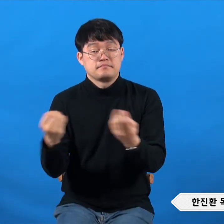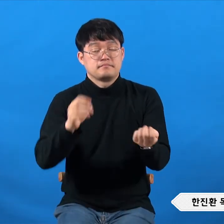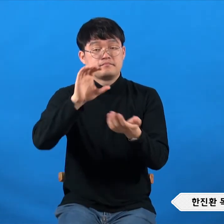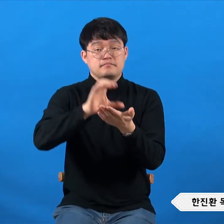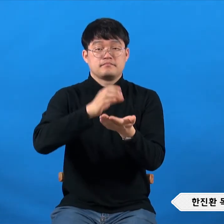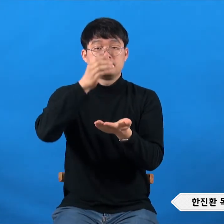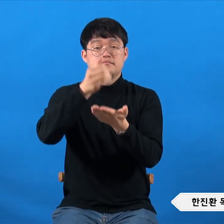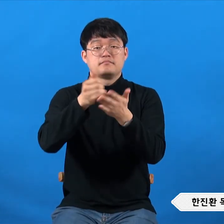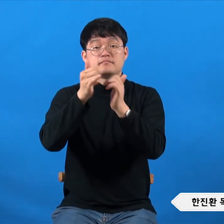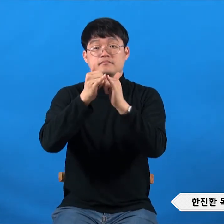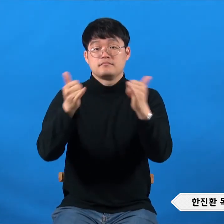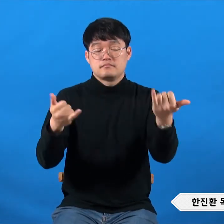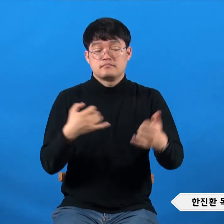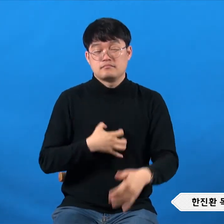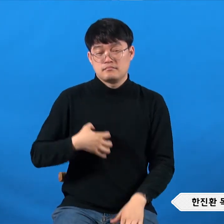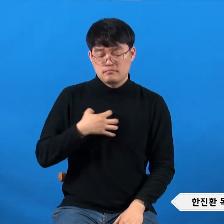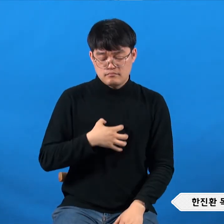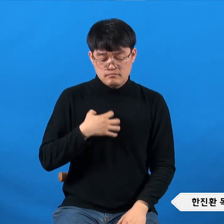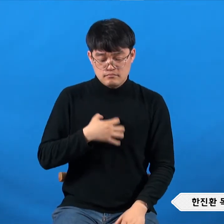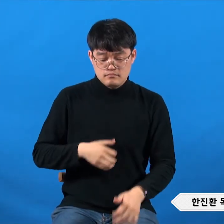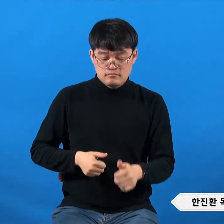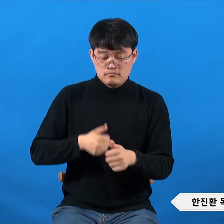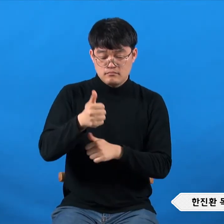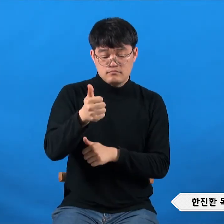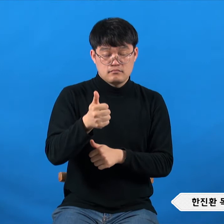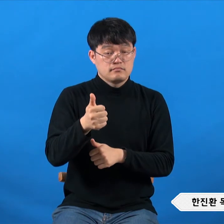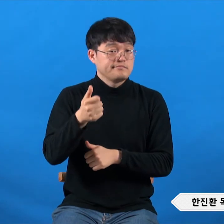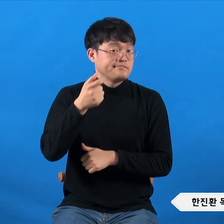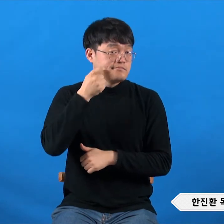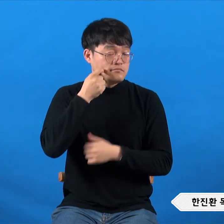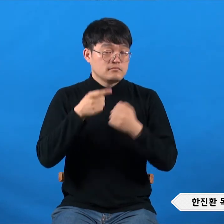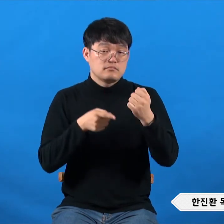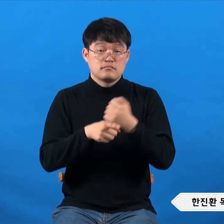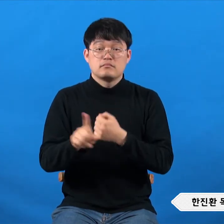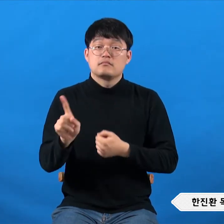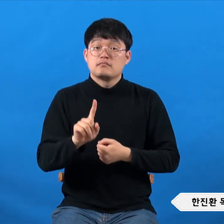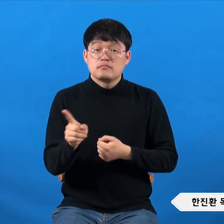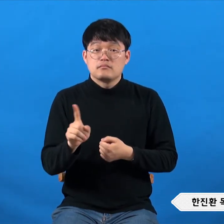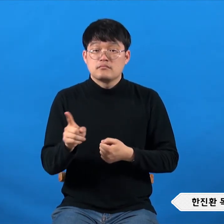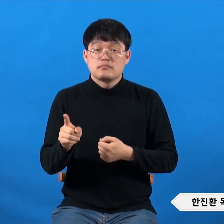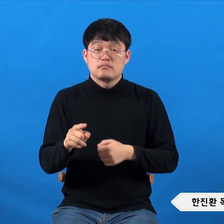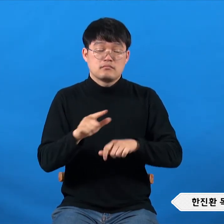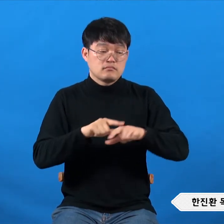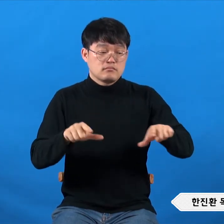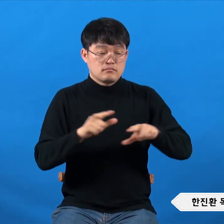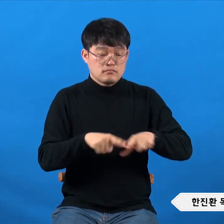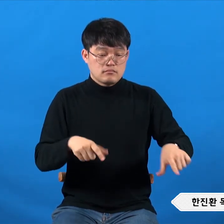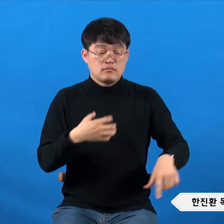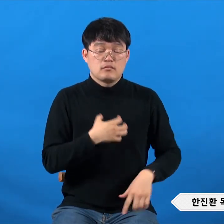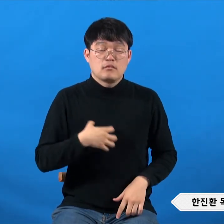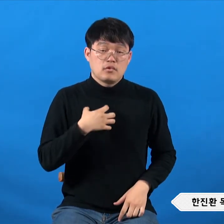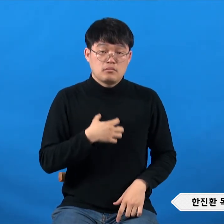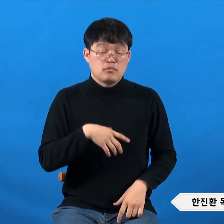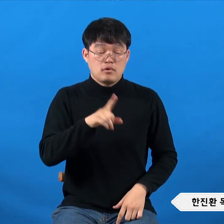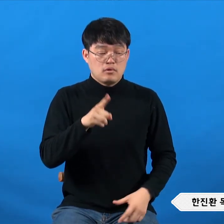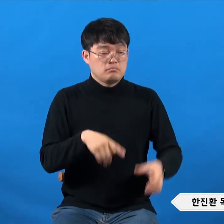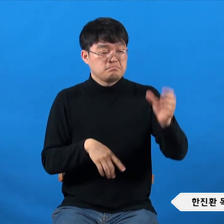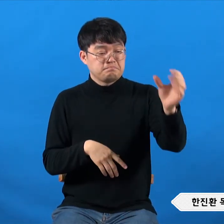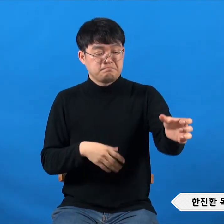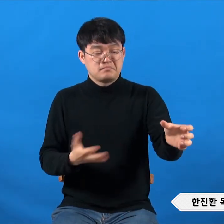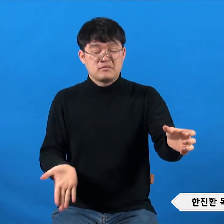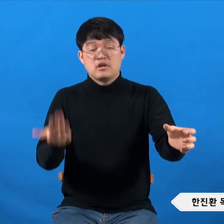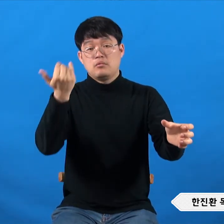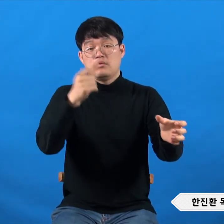많은 그리스도인들이 염려를 이기지 못하는 이유가 그것입니다. 일상의 염려, 사실 큰 거는 아닐 수